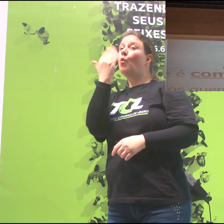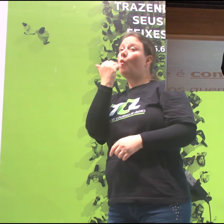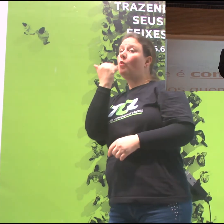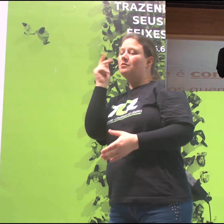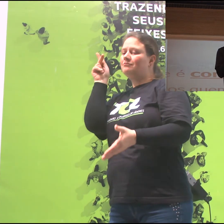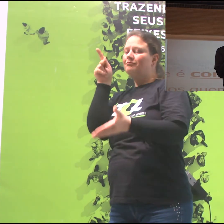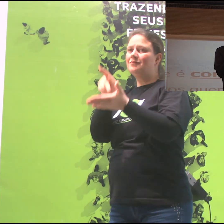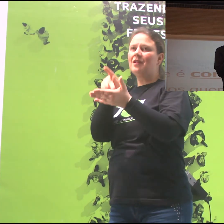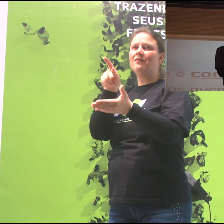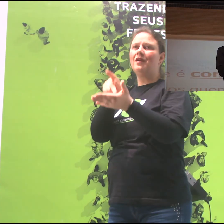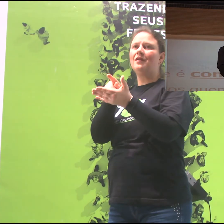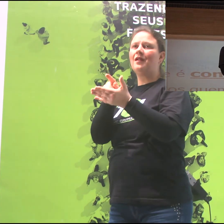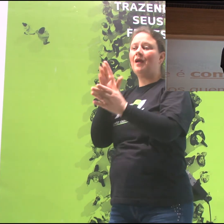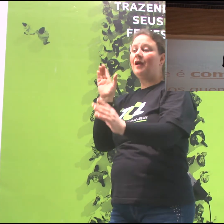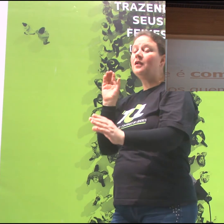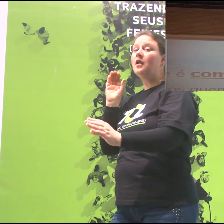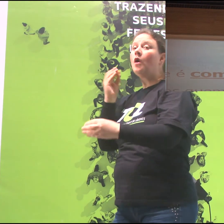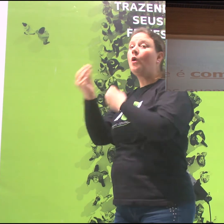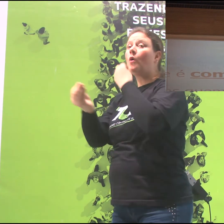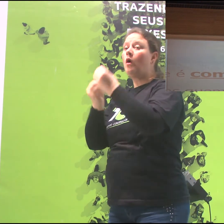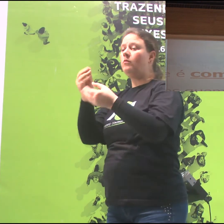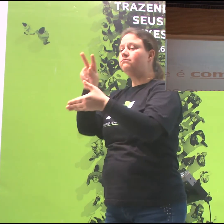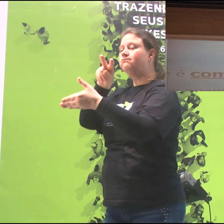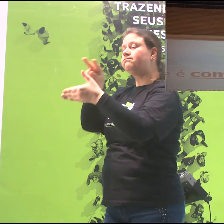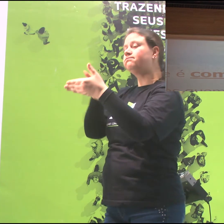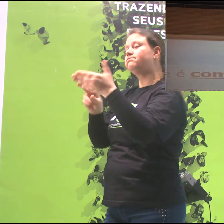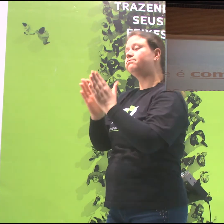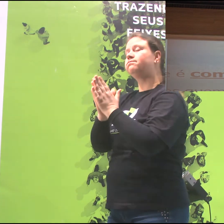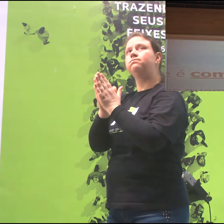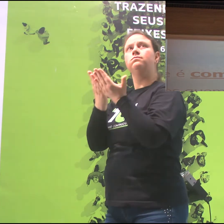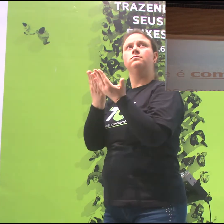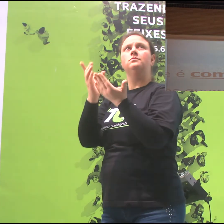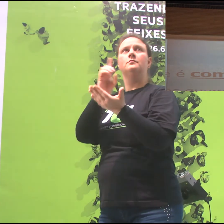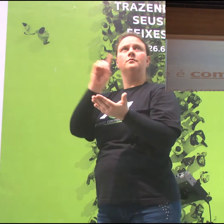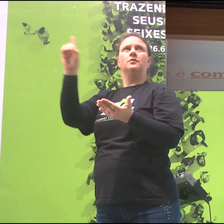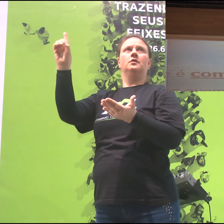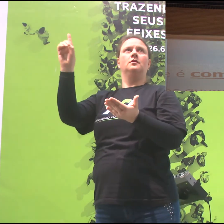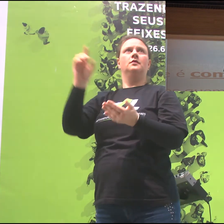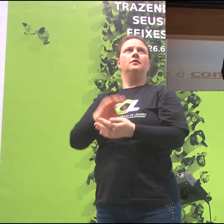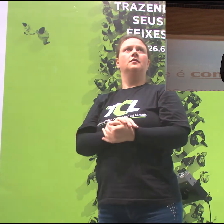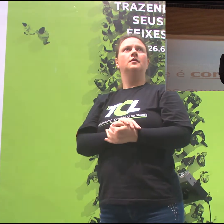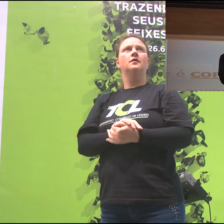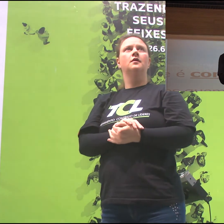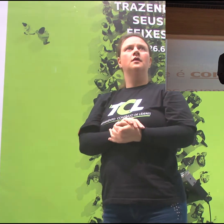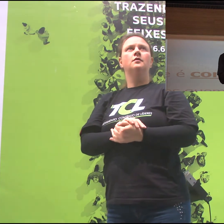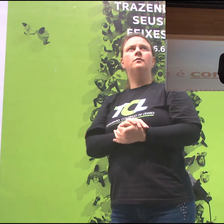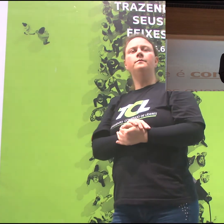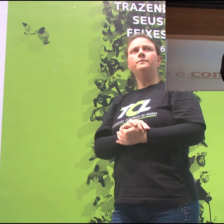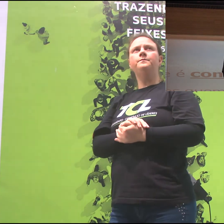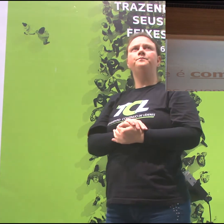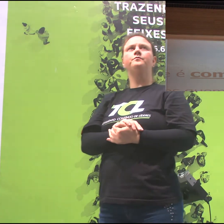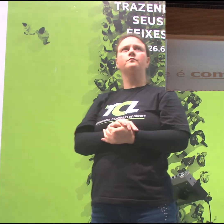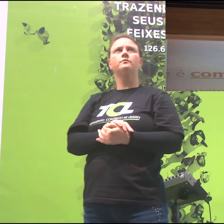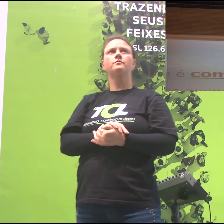Na Bíblia, pode ser um monte de coisa aí, na palavra pode ser